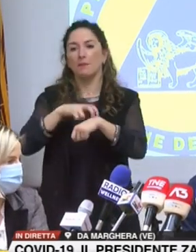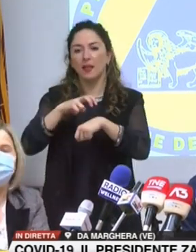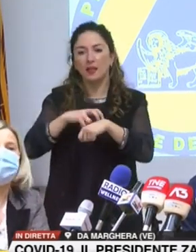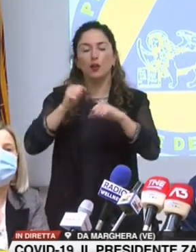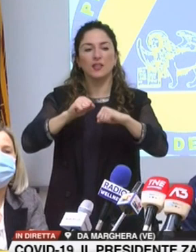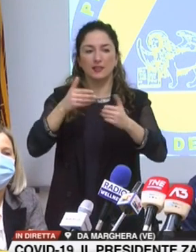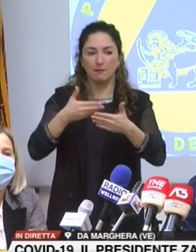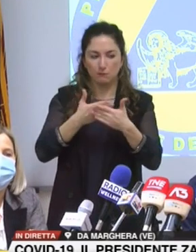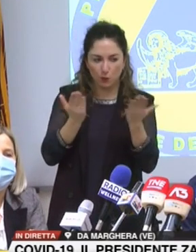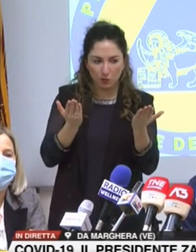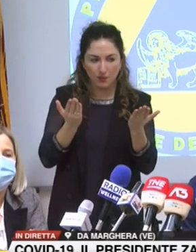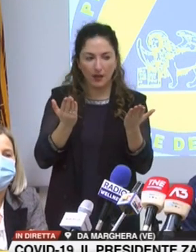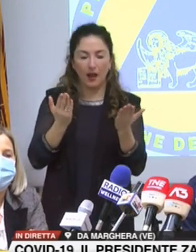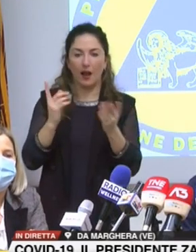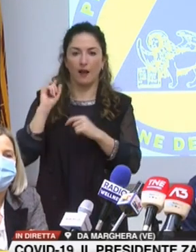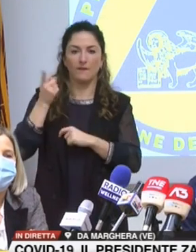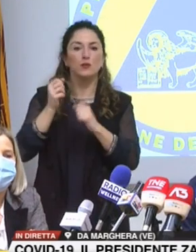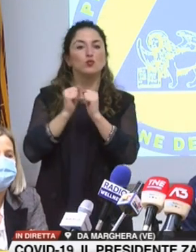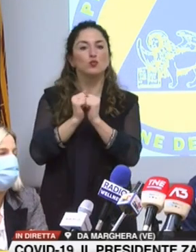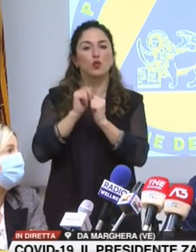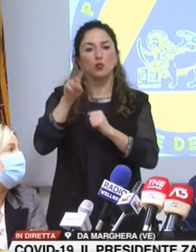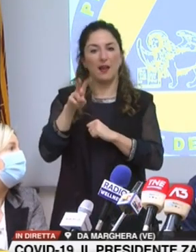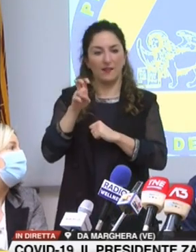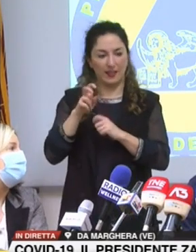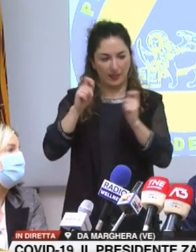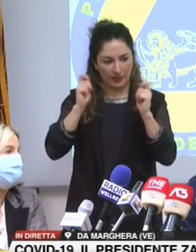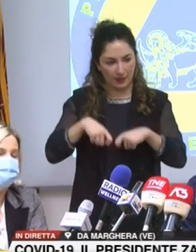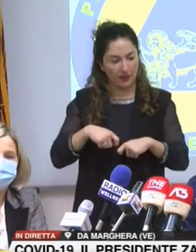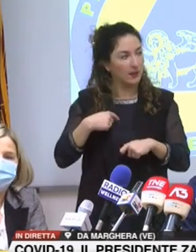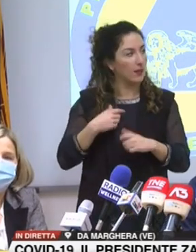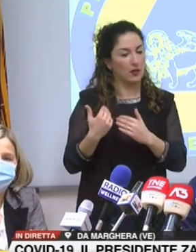sanità pubblica, dal giugno del 2020